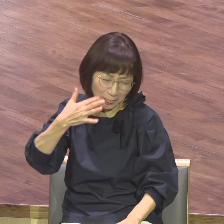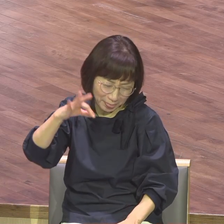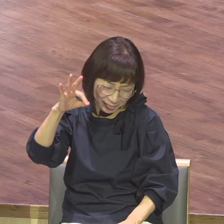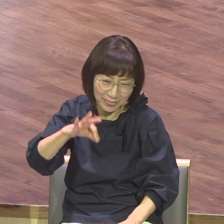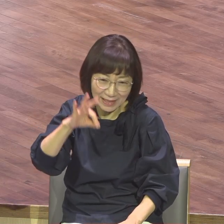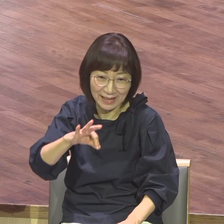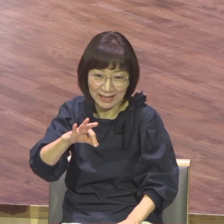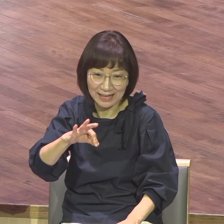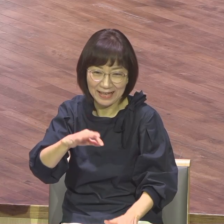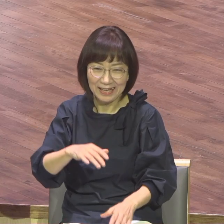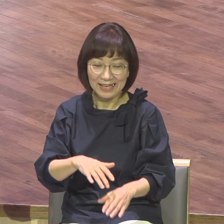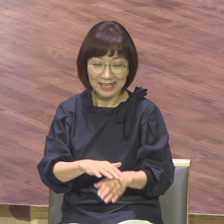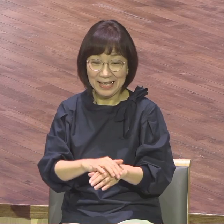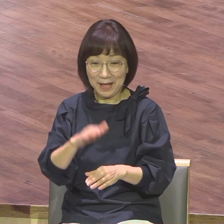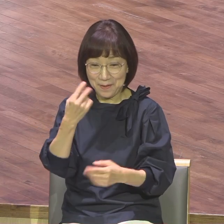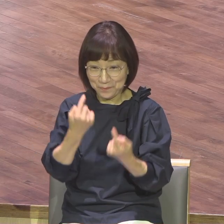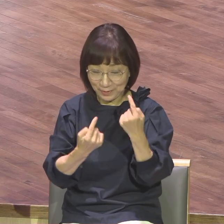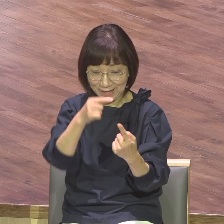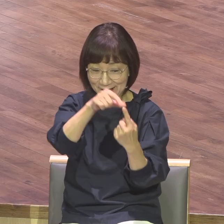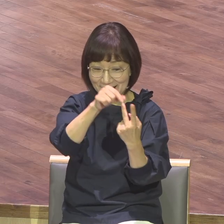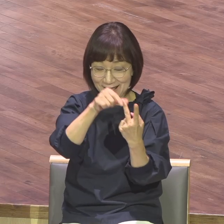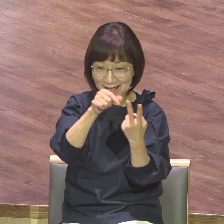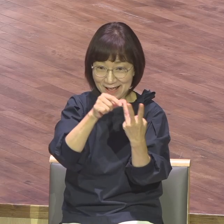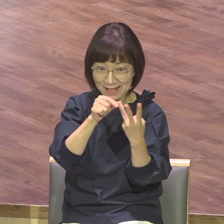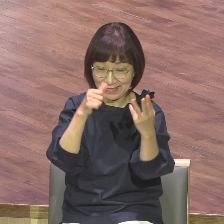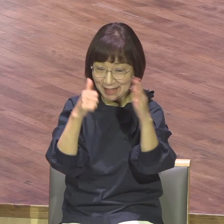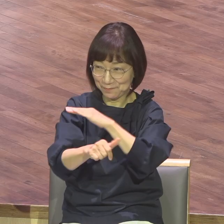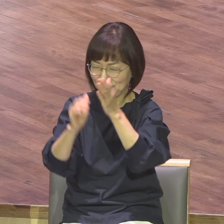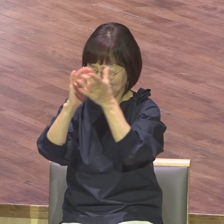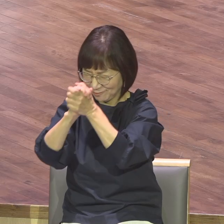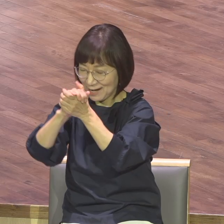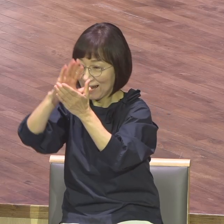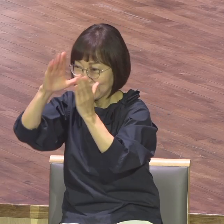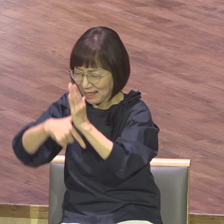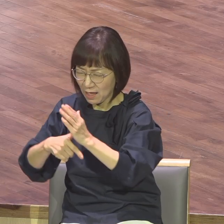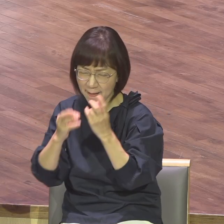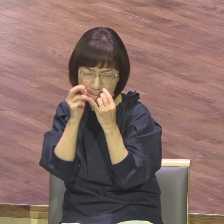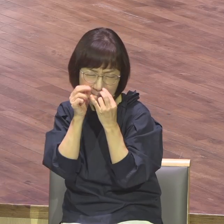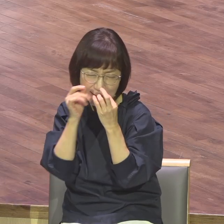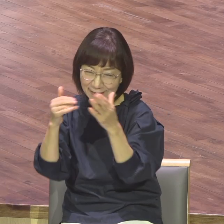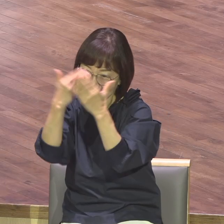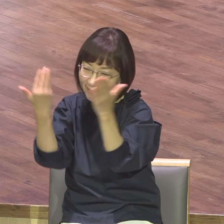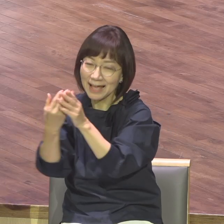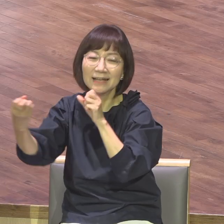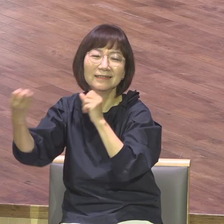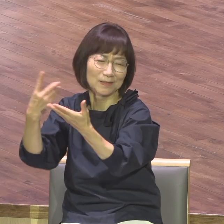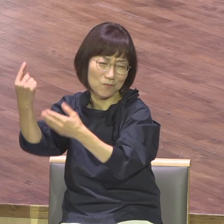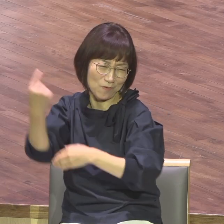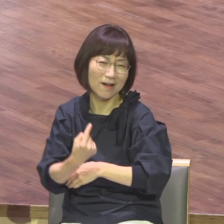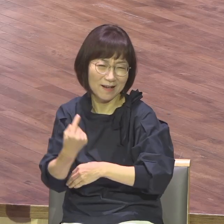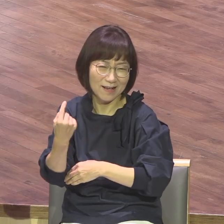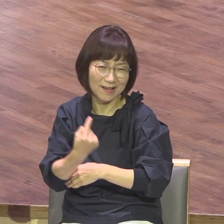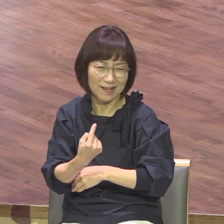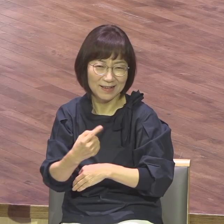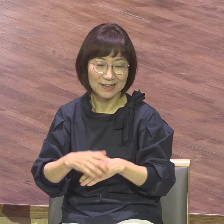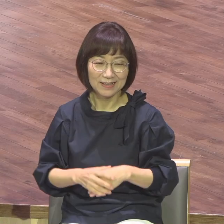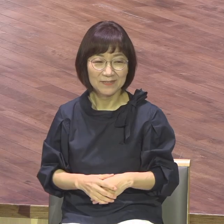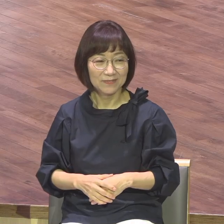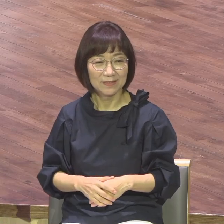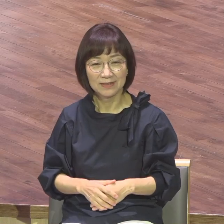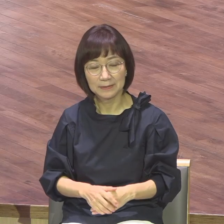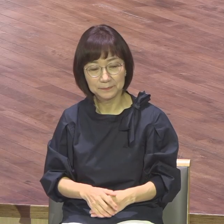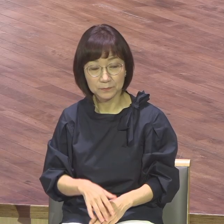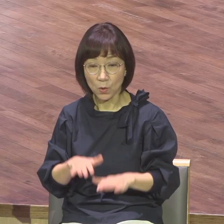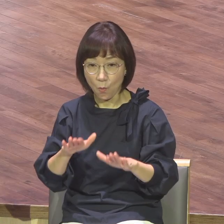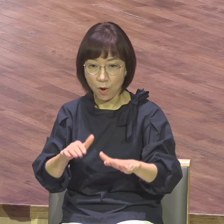다 그냥 다 주어져. 세상 사람들은 서러운가 살지만은 우리는 그 서러운 인생 아니야. 본론 인생. 기도가 달라. 기도가.